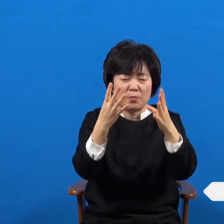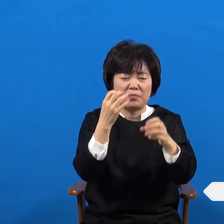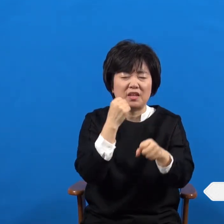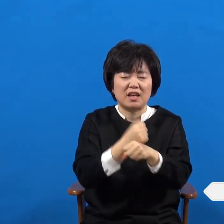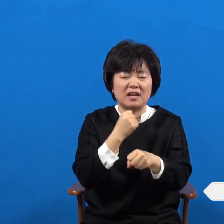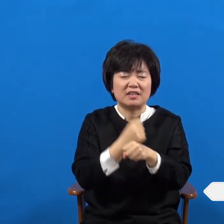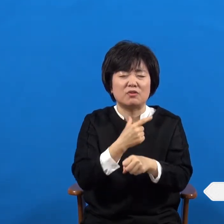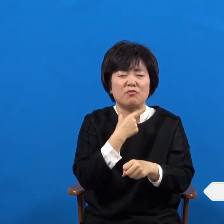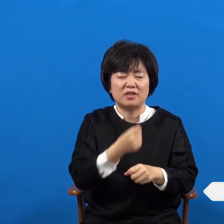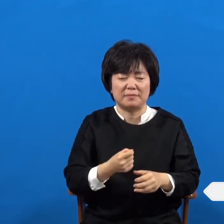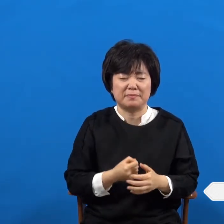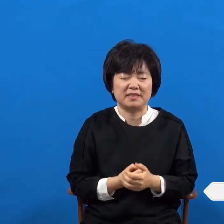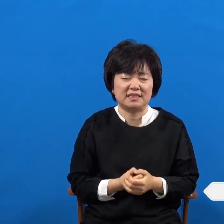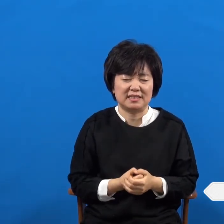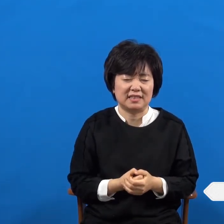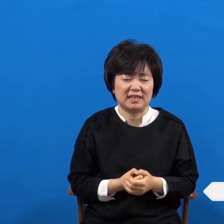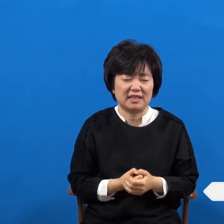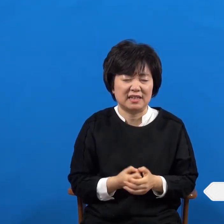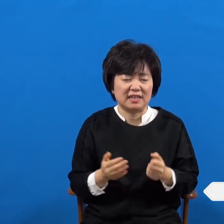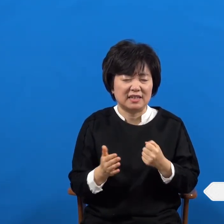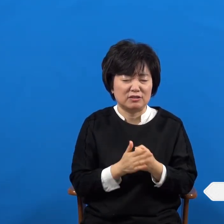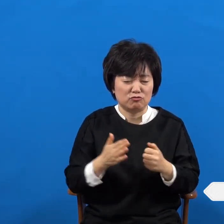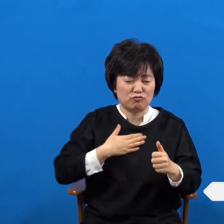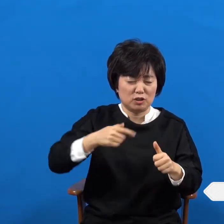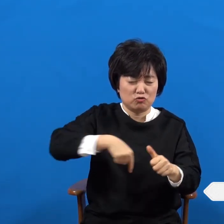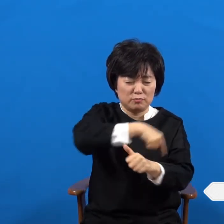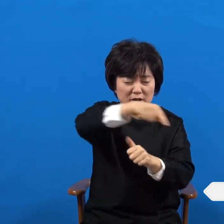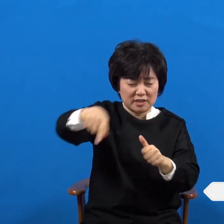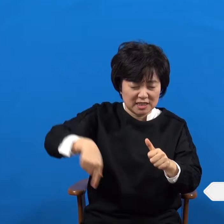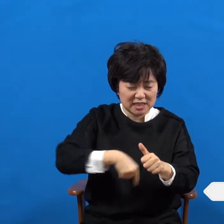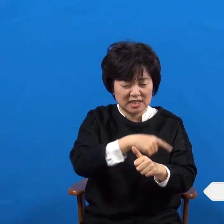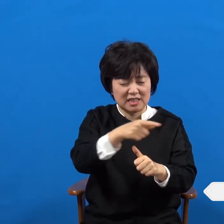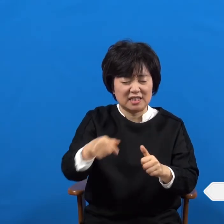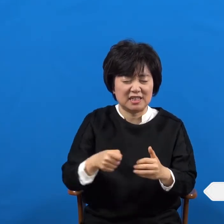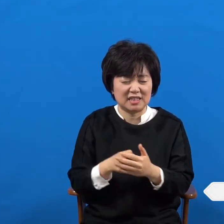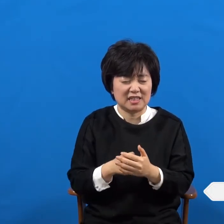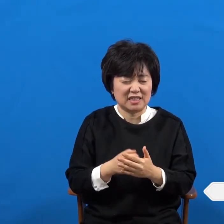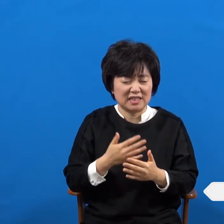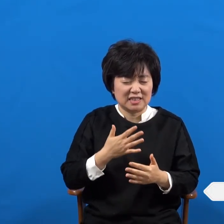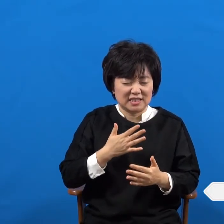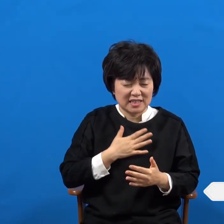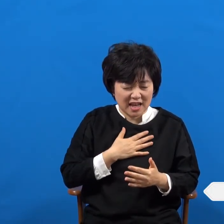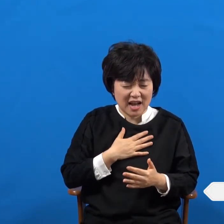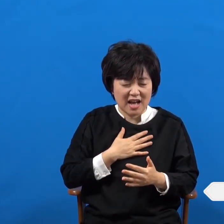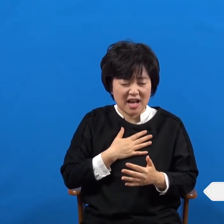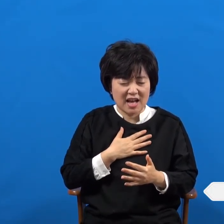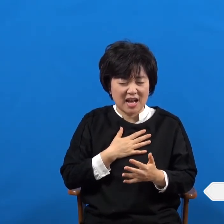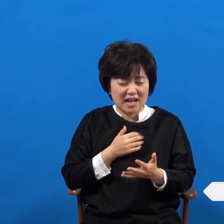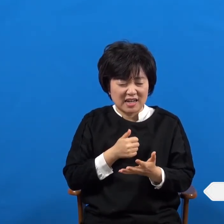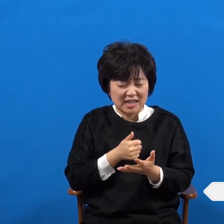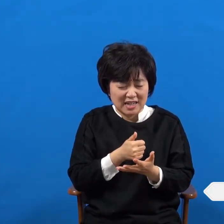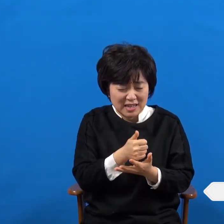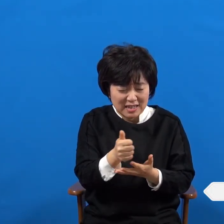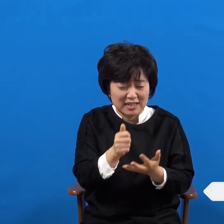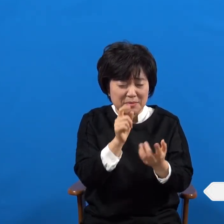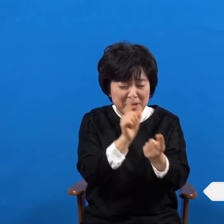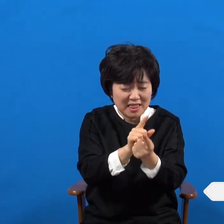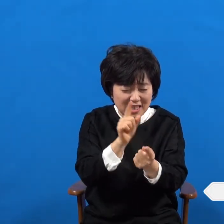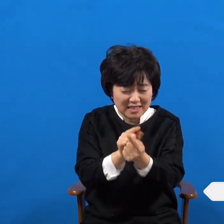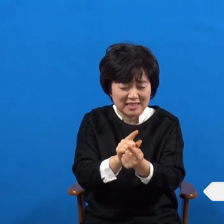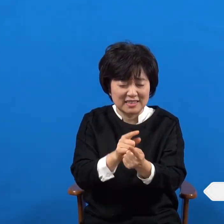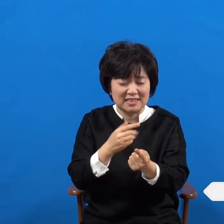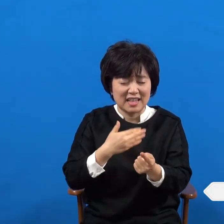하기를 원합니다. 그래서 우리 있는 주변을, 우리가 지나는 곳을, 우리가 만나는